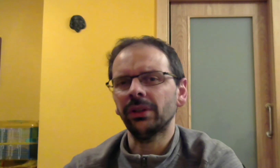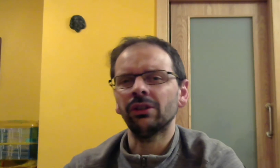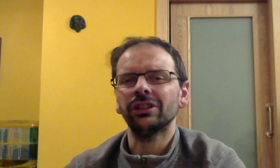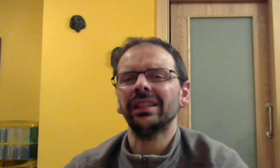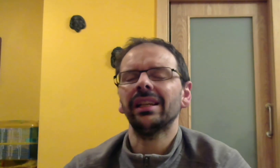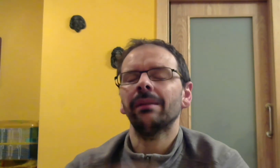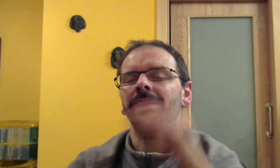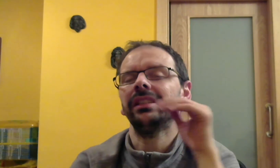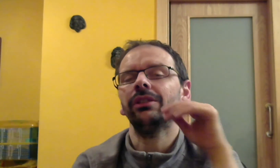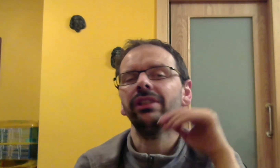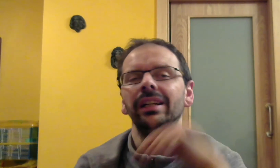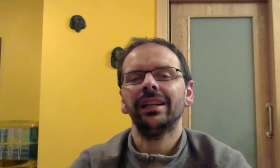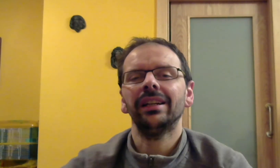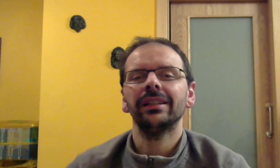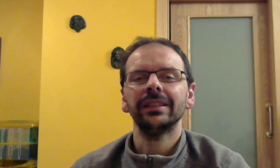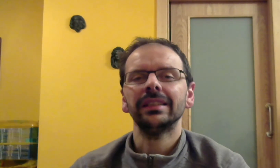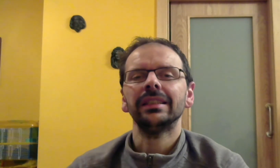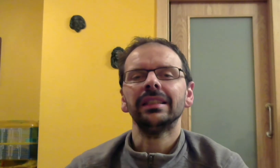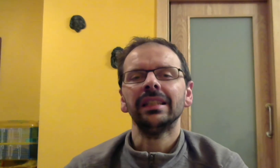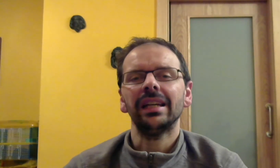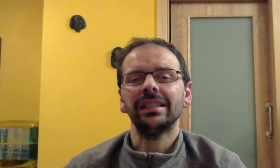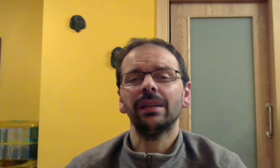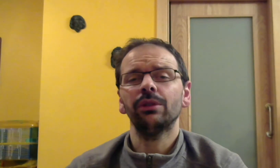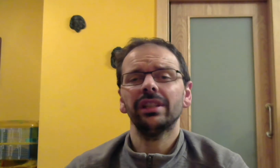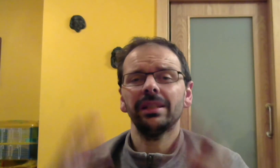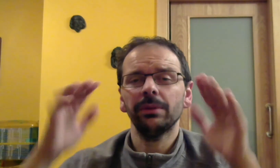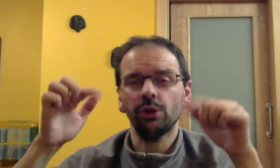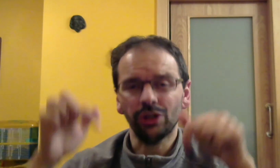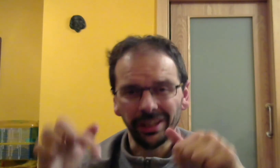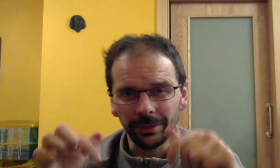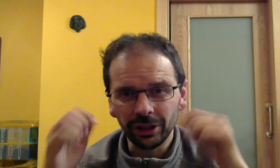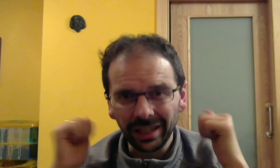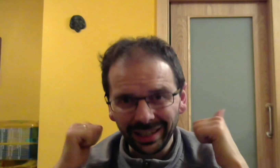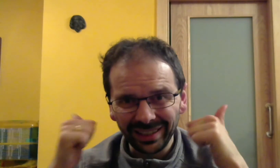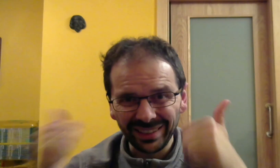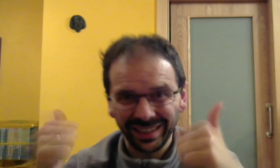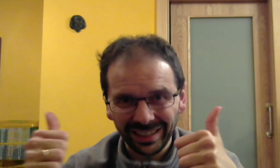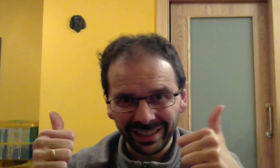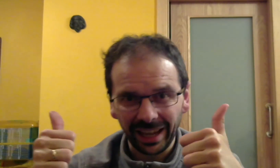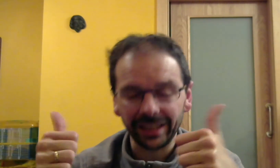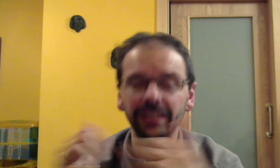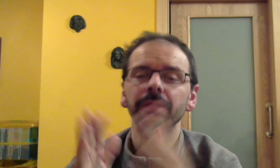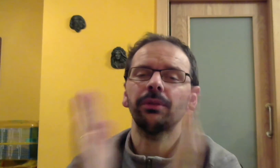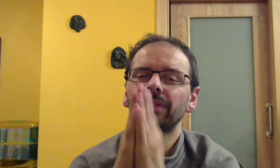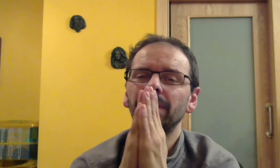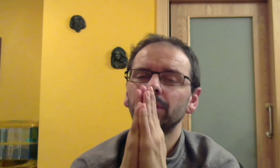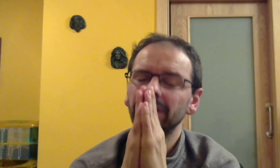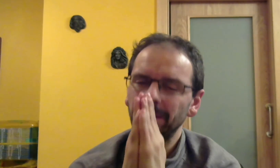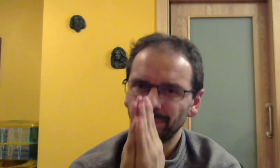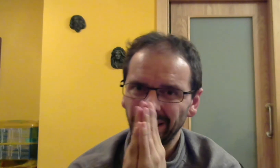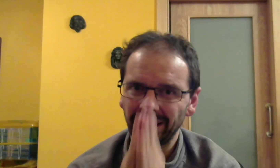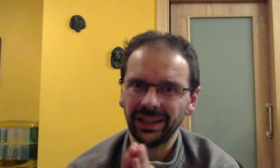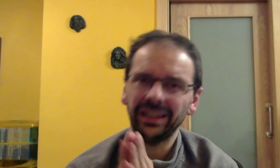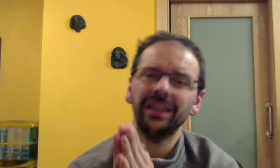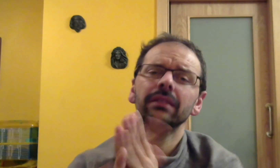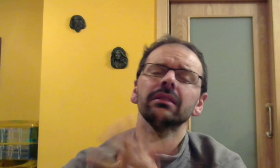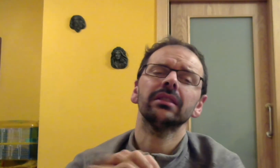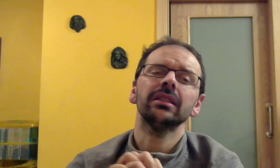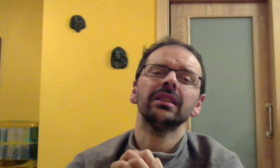no lo tenía metido en el canal. Así que bueno, ya sabéis, suscribiros al canal, darle like, por favor, apoyar al canal, que